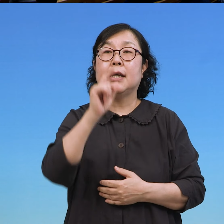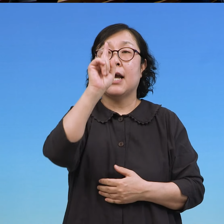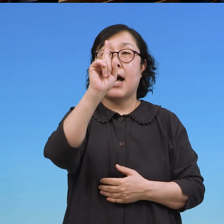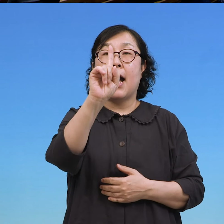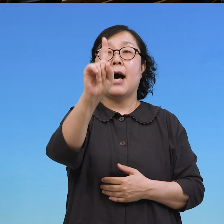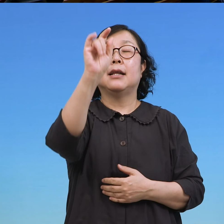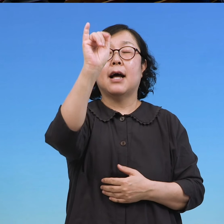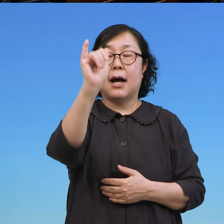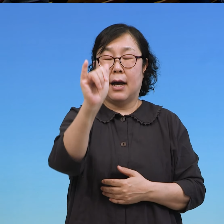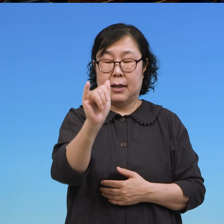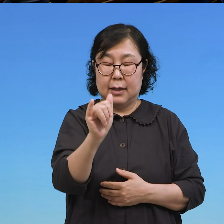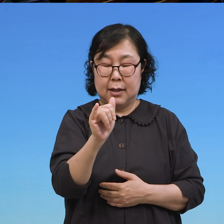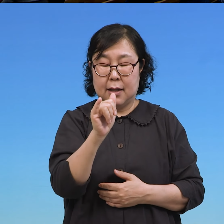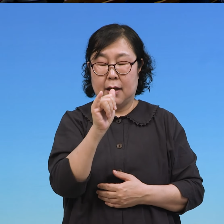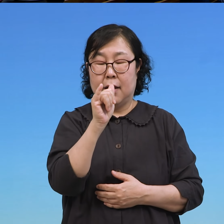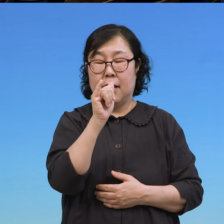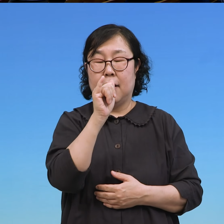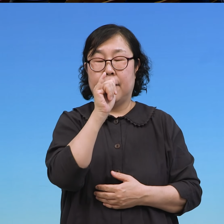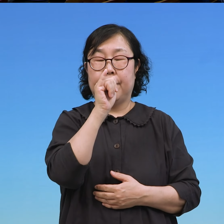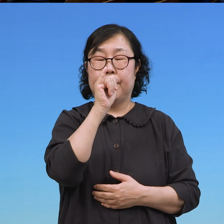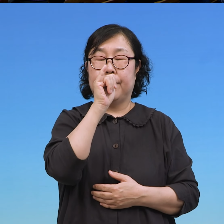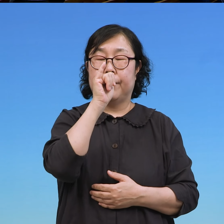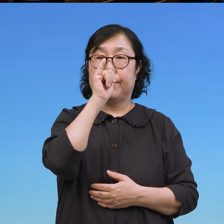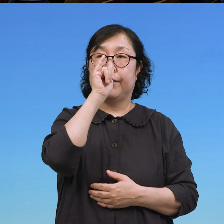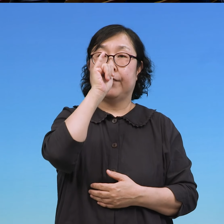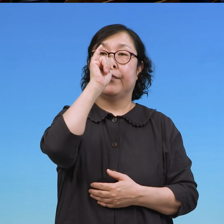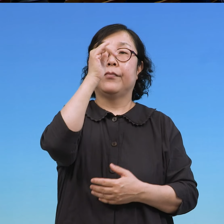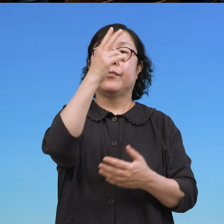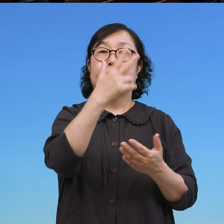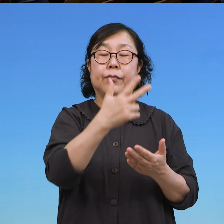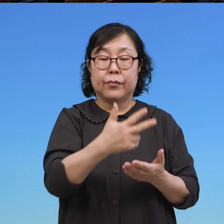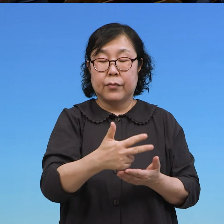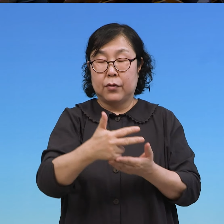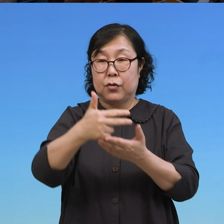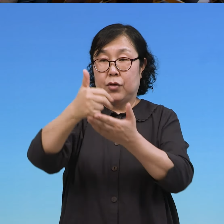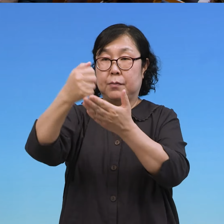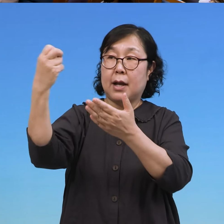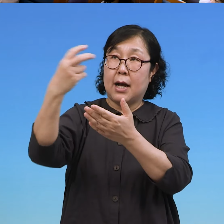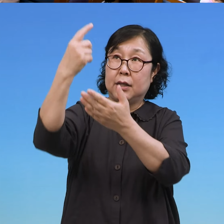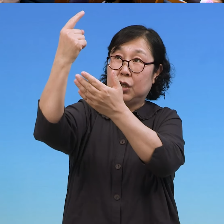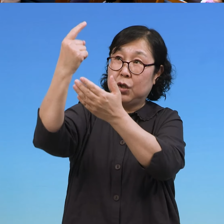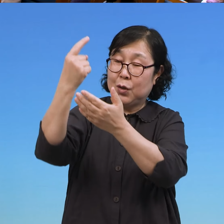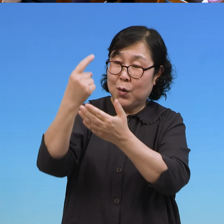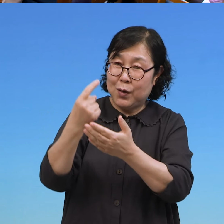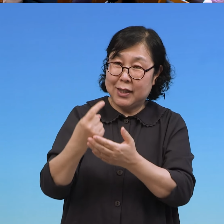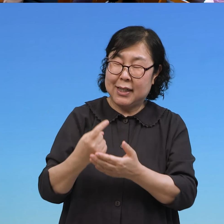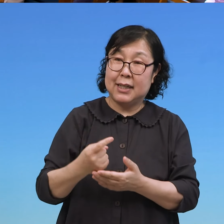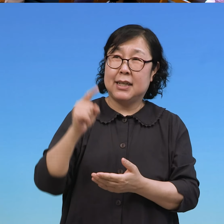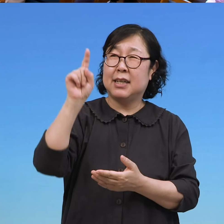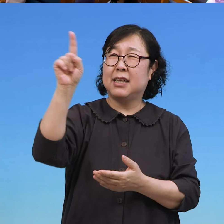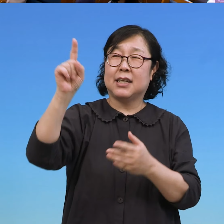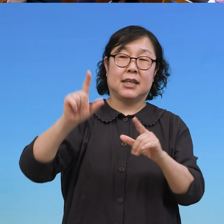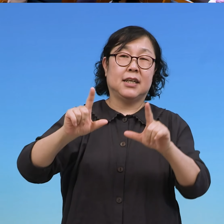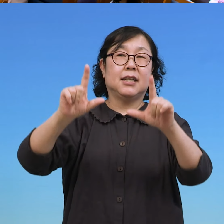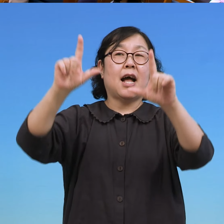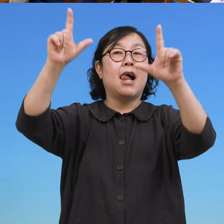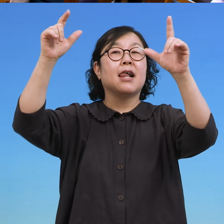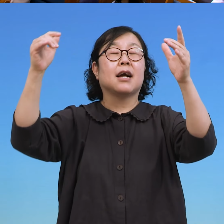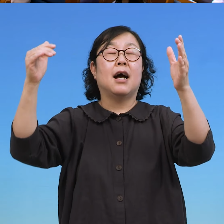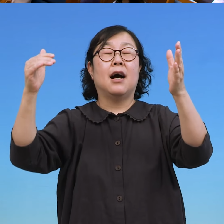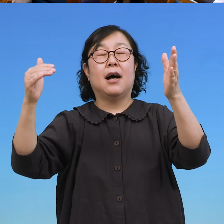우리에겐 소원이 하나 있네. 주님 다시 오실 그날까지